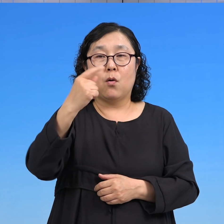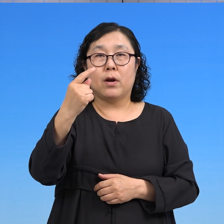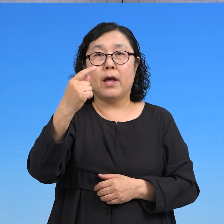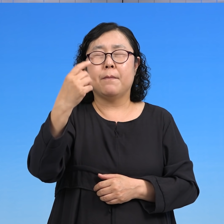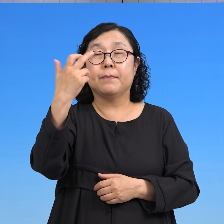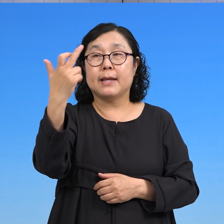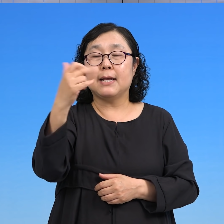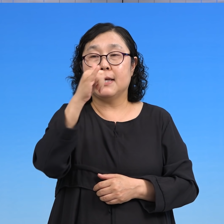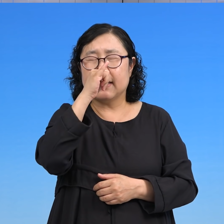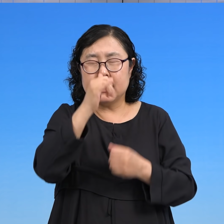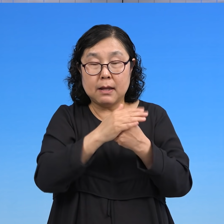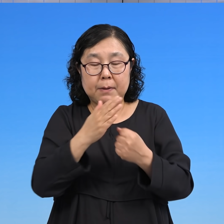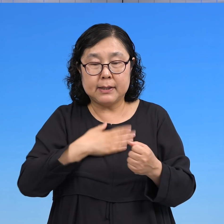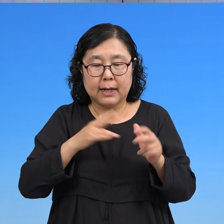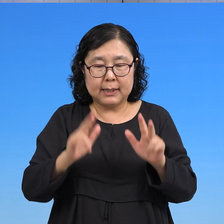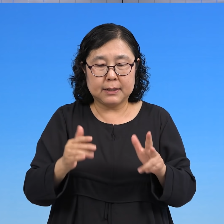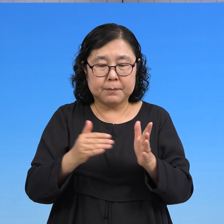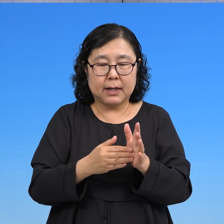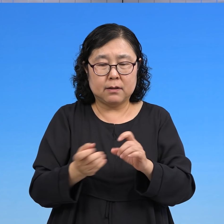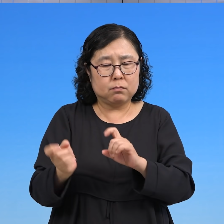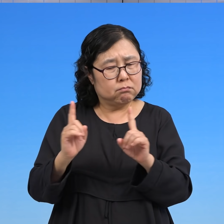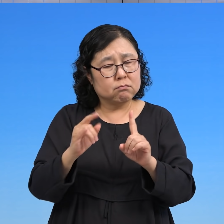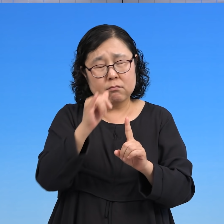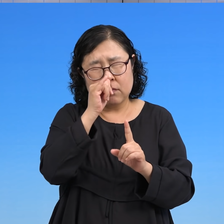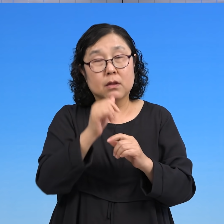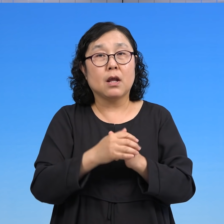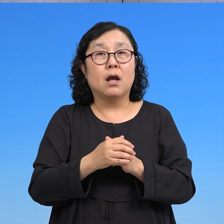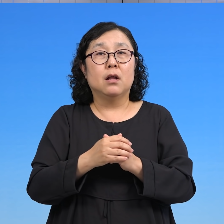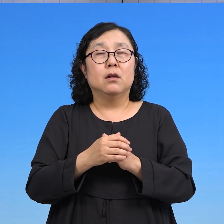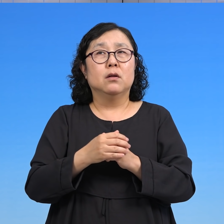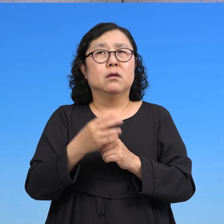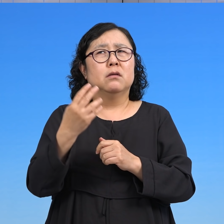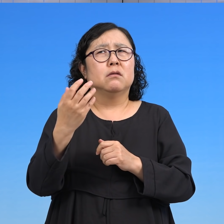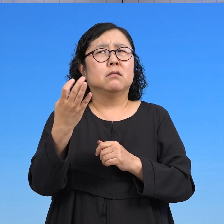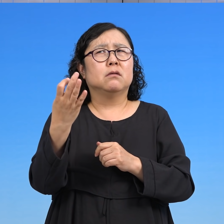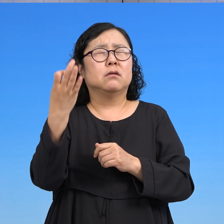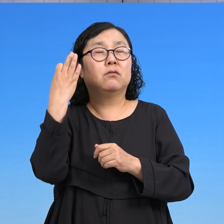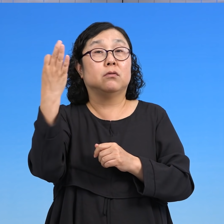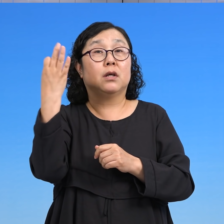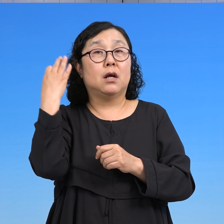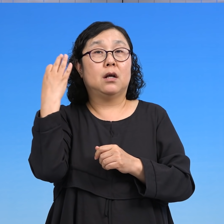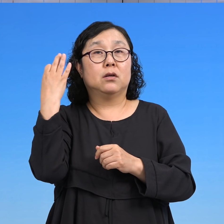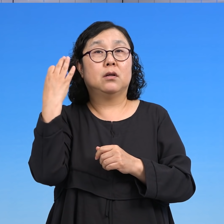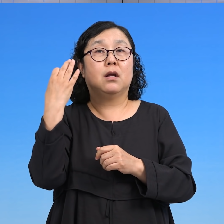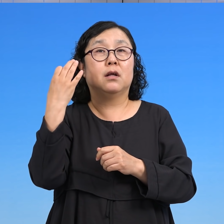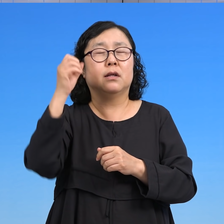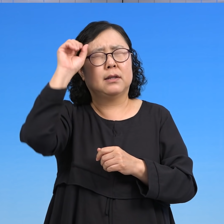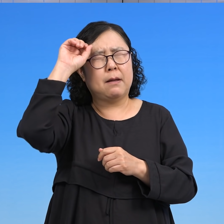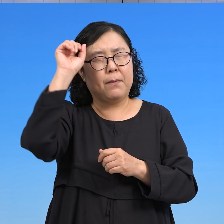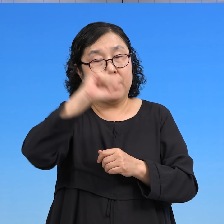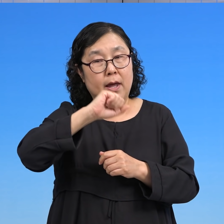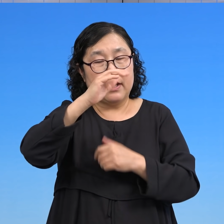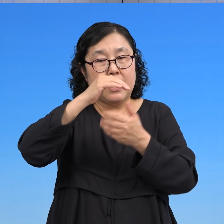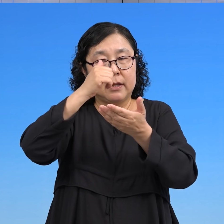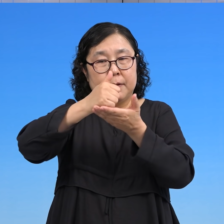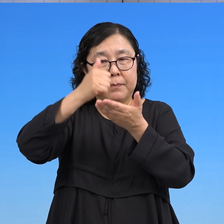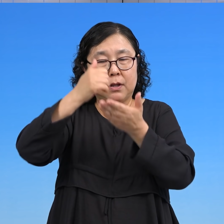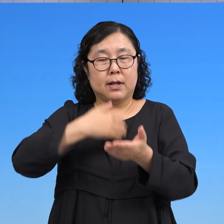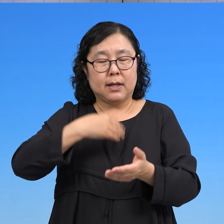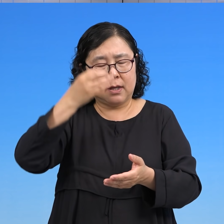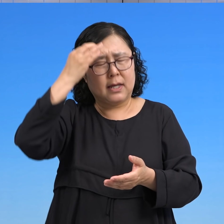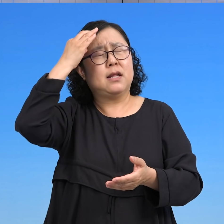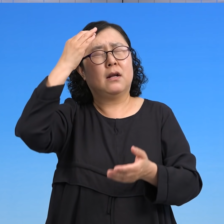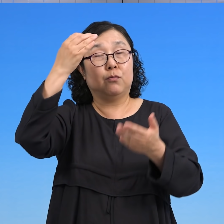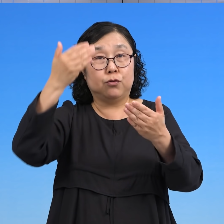새벽에 호렙산이 있을 게 제가 살아 있습니다. 한 2주 전쯤에도요, 새벽에 하나님이